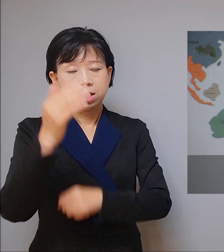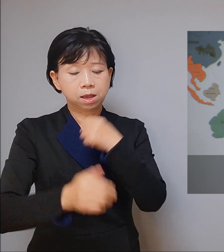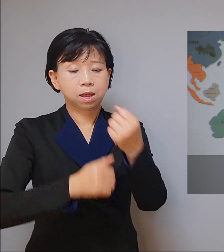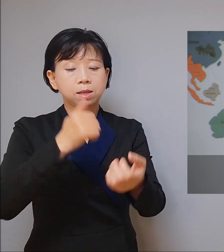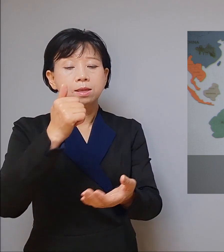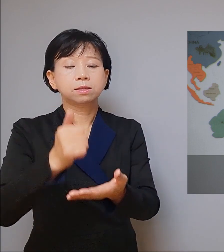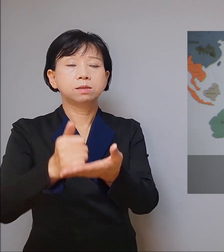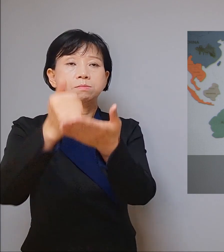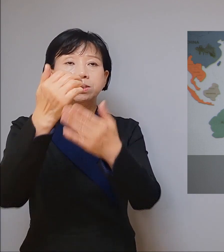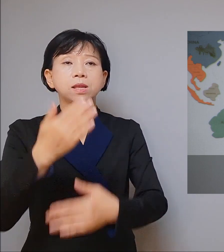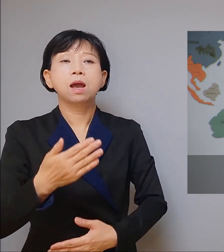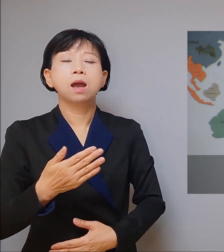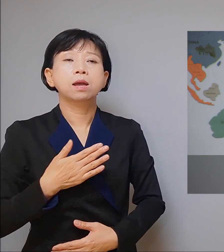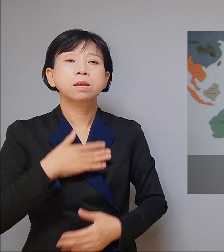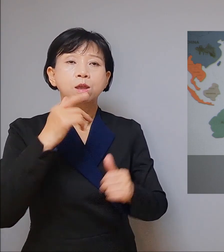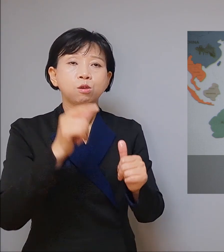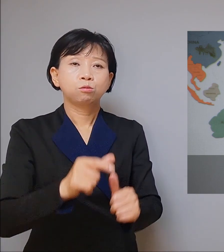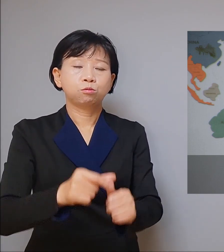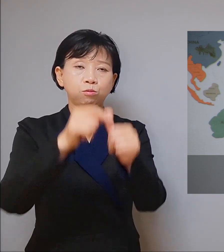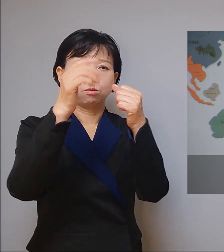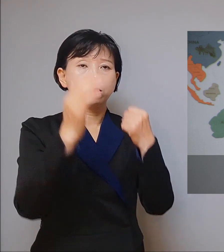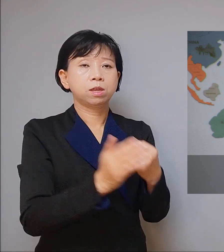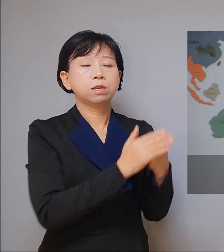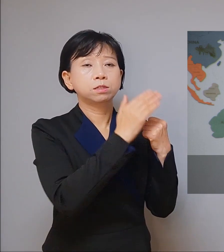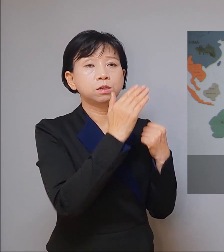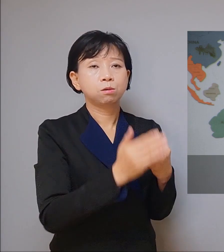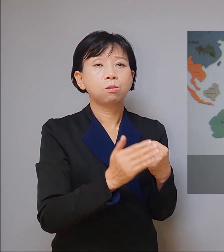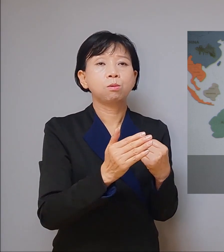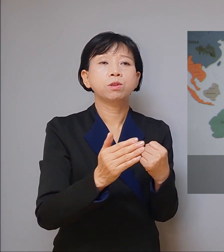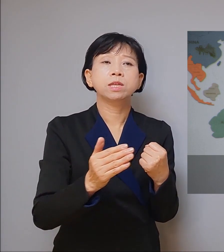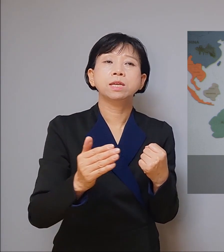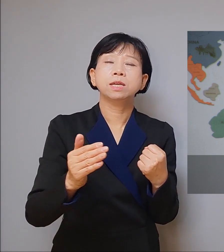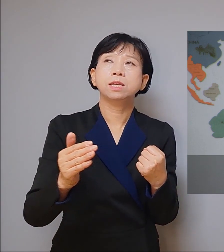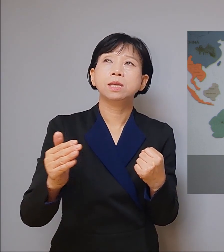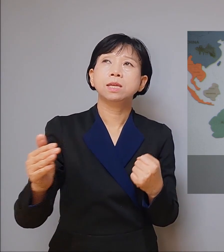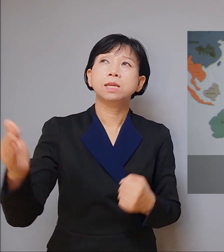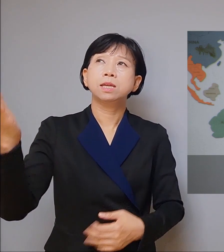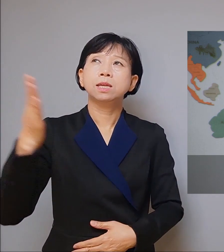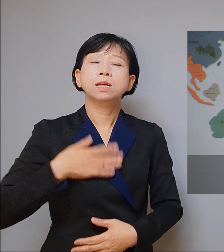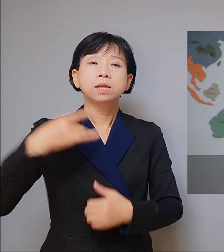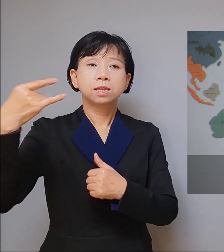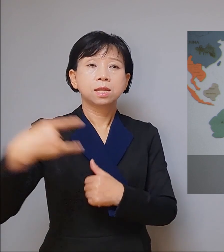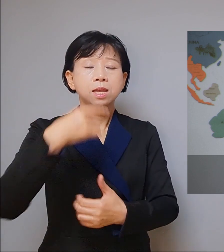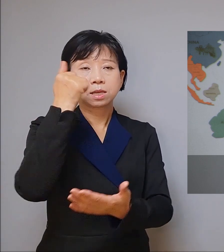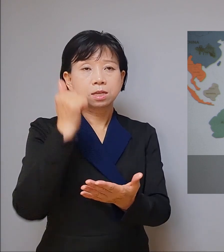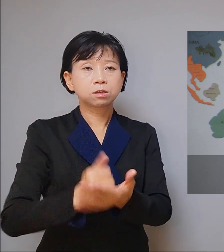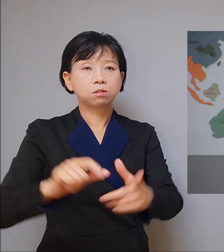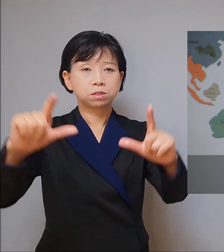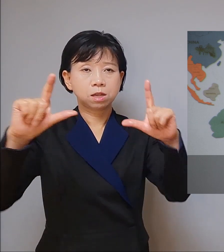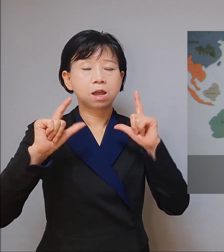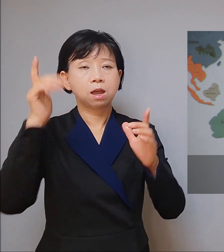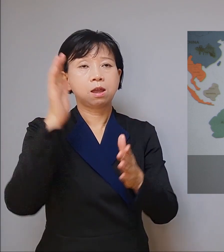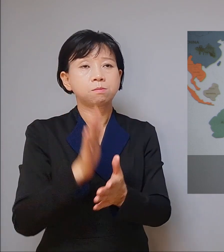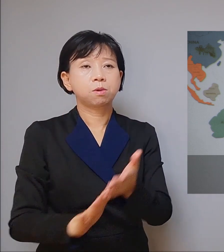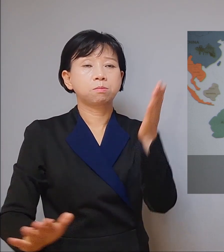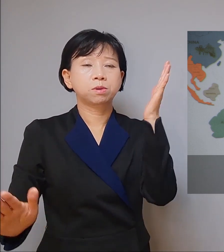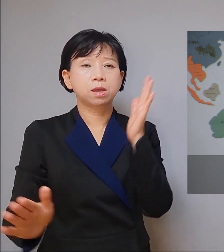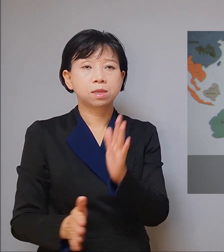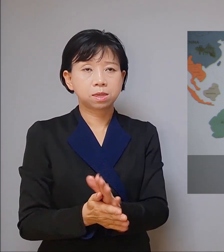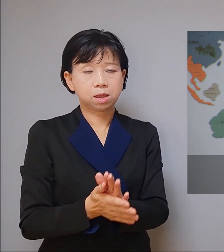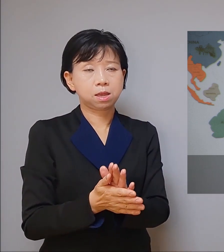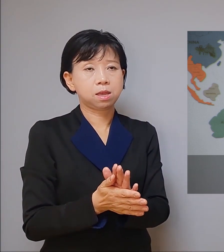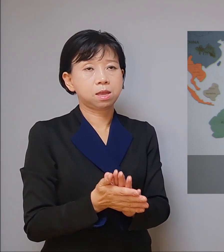구속받았네. 하나님은 나의 구원 되시오니 내게